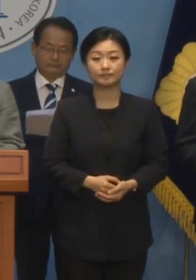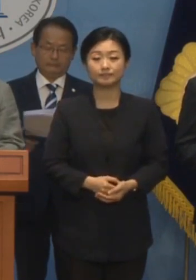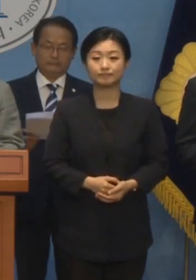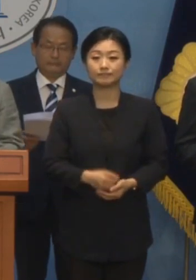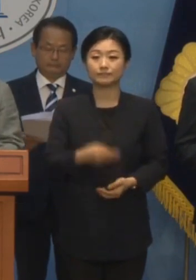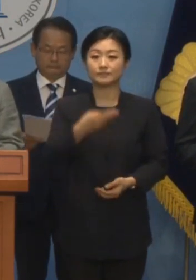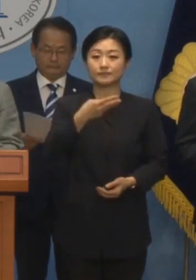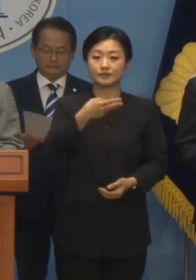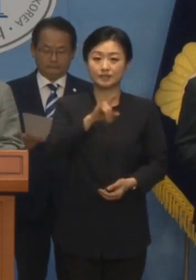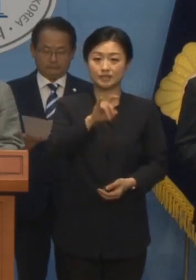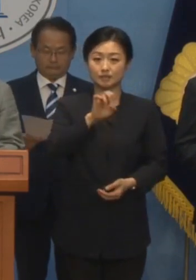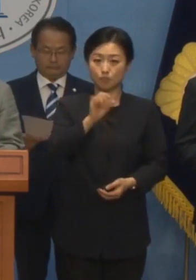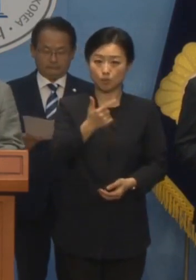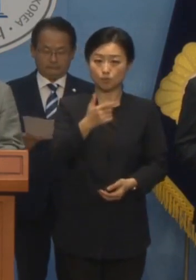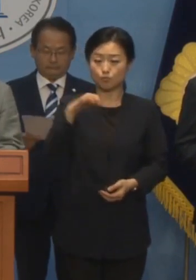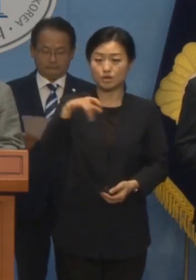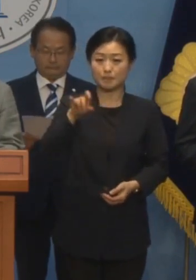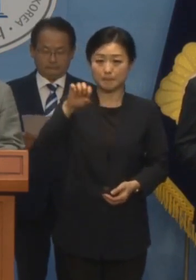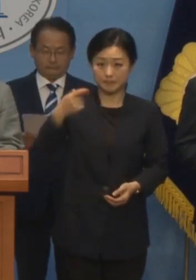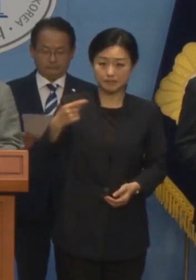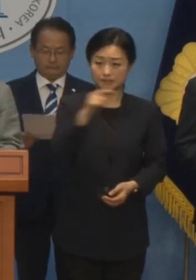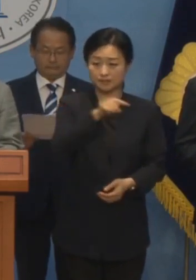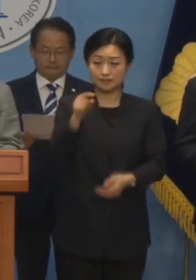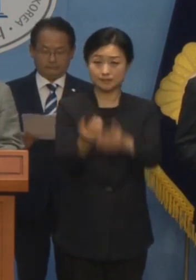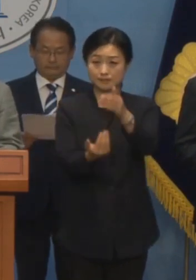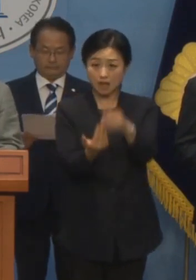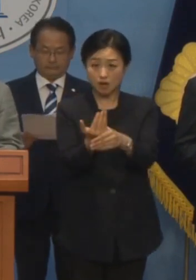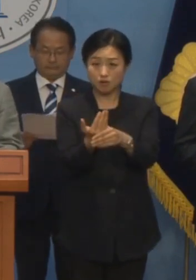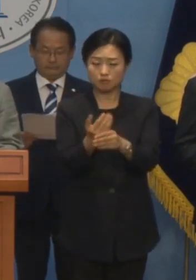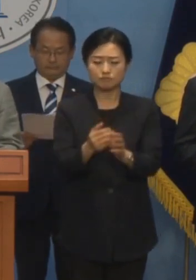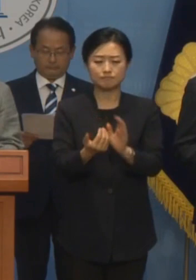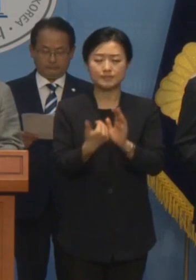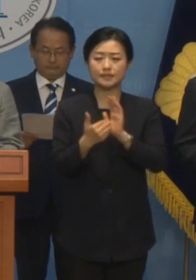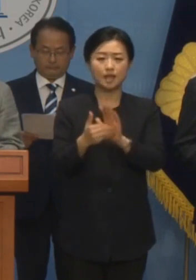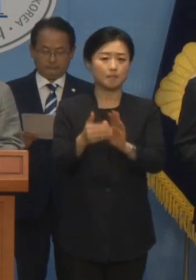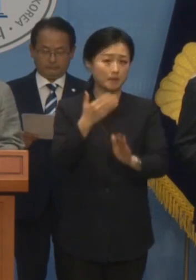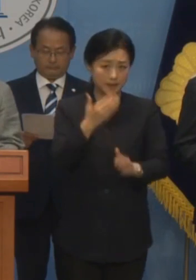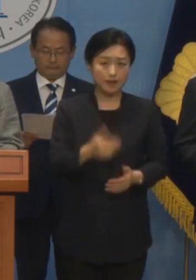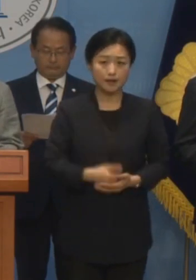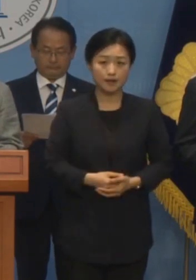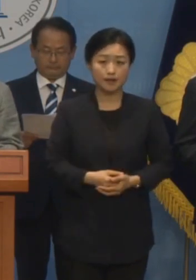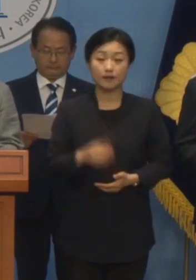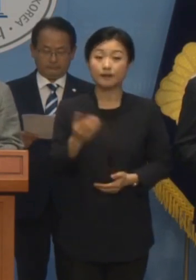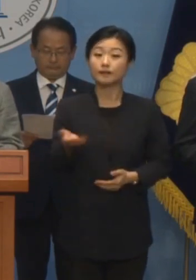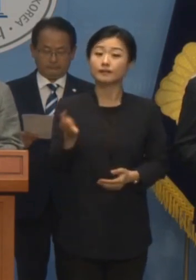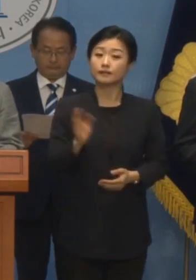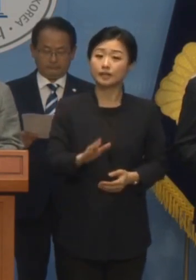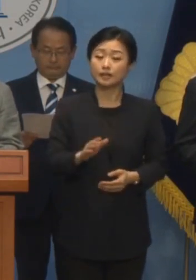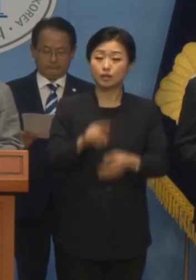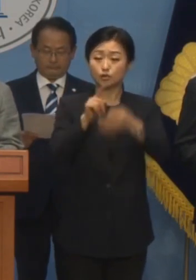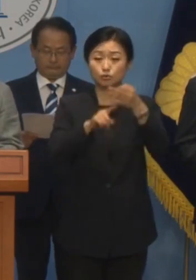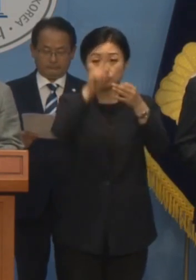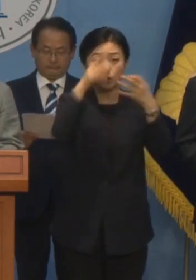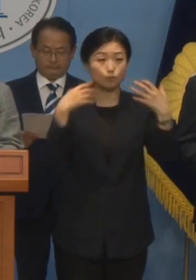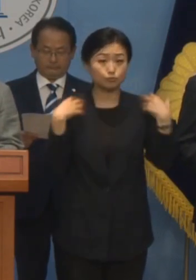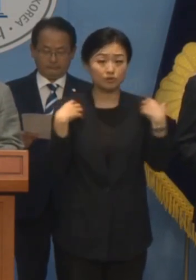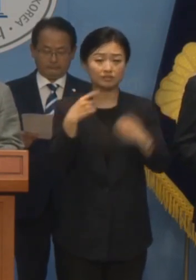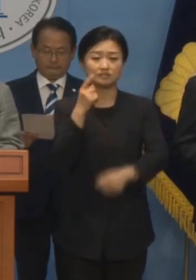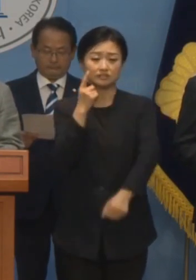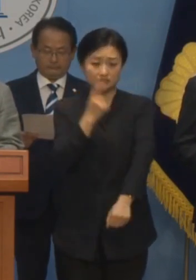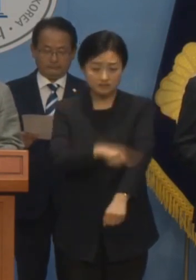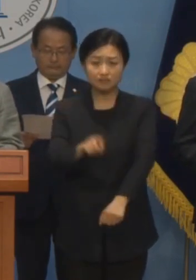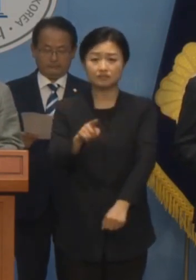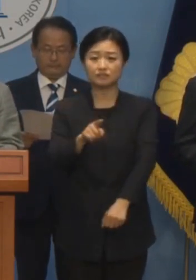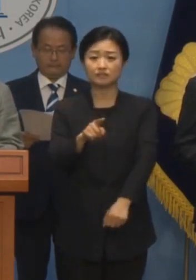TMF 사태는 얼마든지 사전에 예방할 수 있었습니다. 하지만 윤석열 정부의